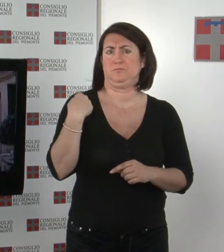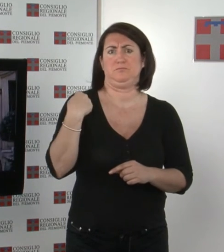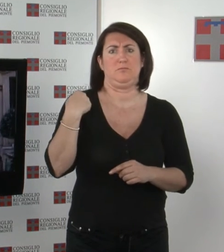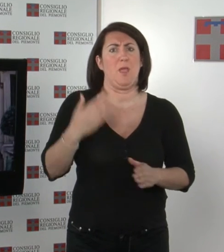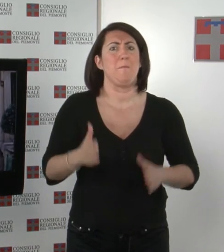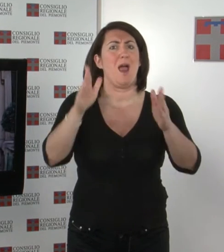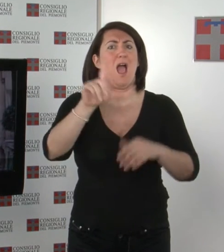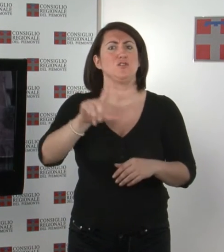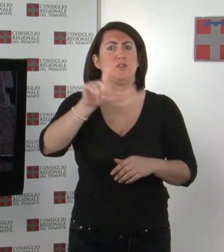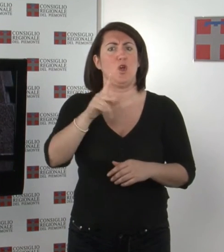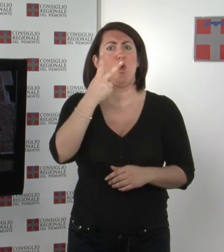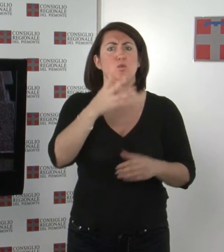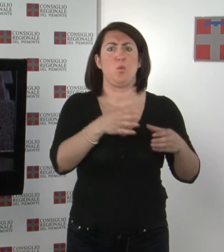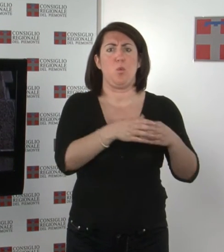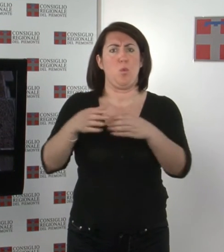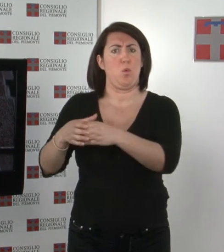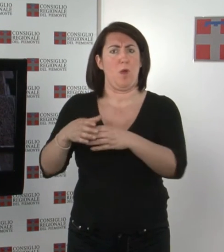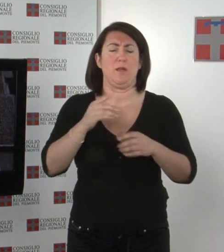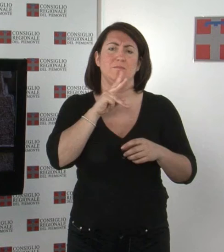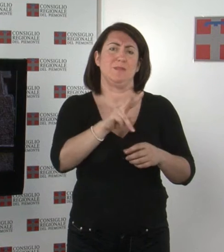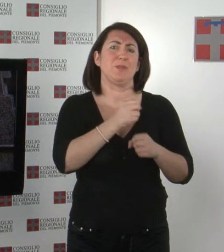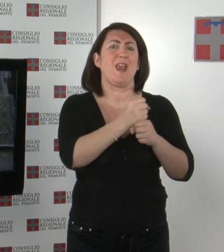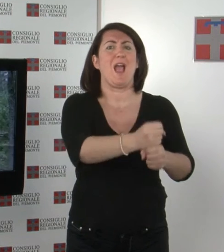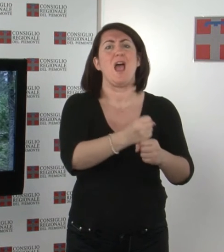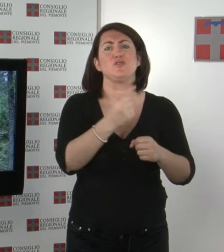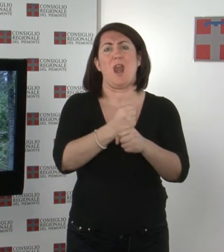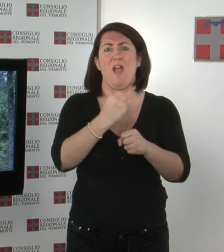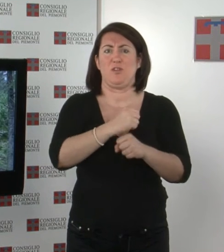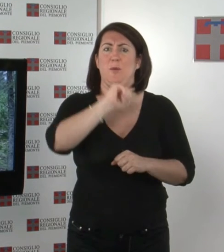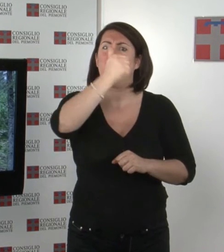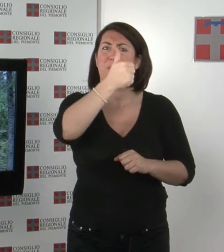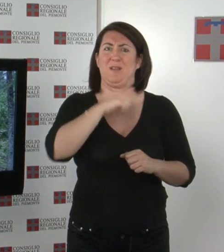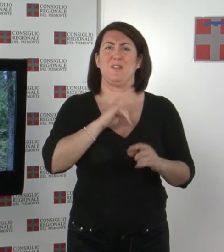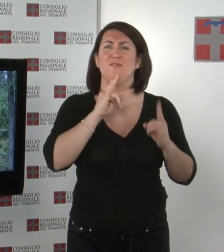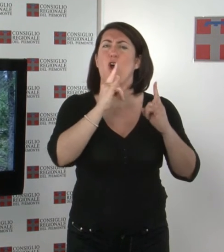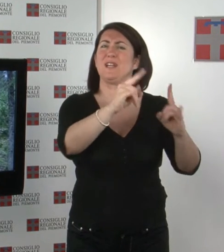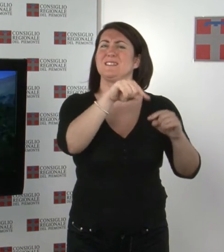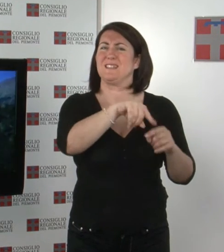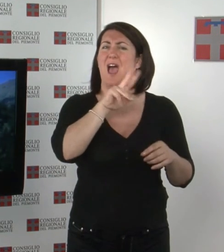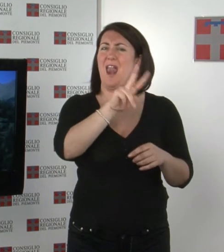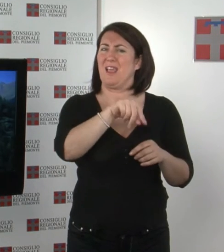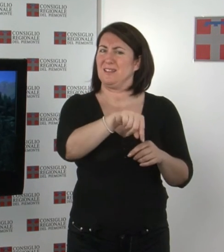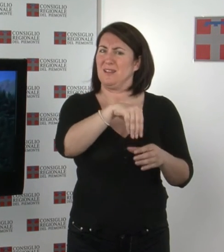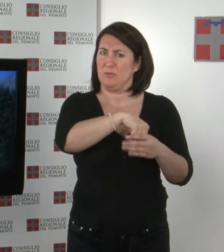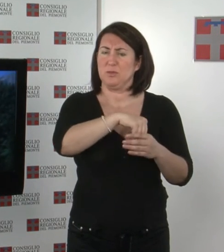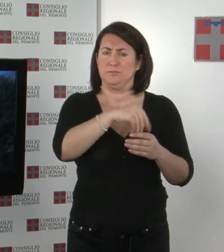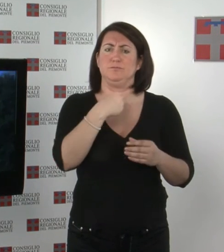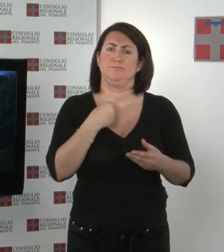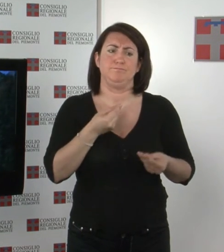lavoratori. Alla prima, composta da rappresentanti forestali, è stato illustrato l'emendamento approvato in finanziaria che garantirà nuove